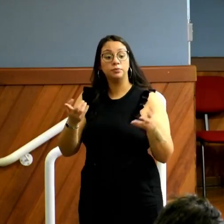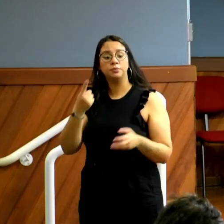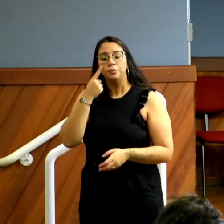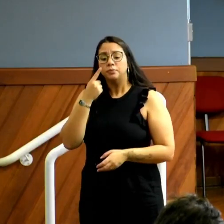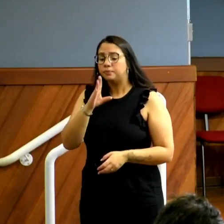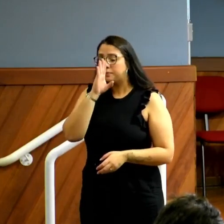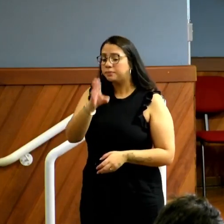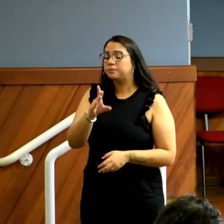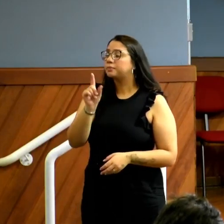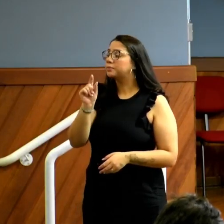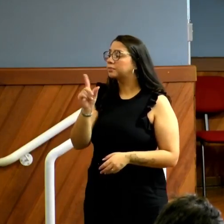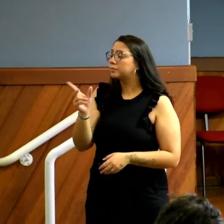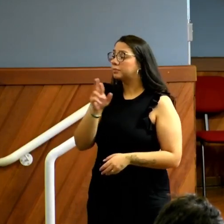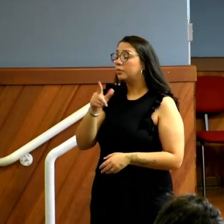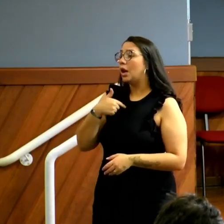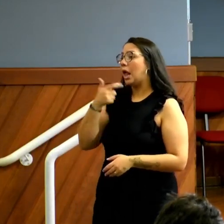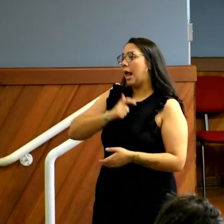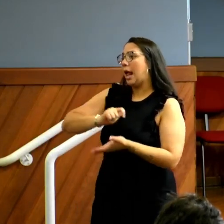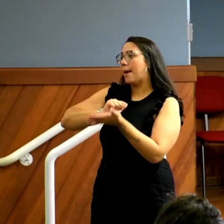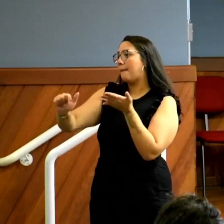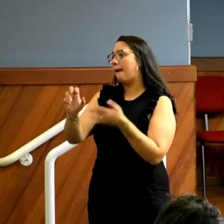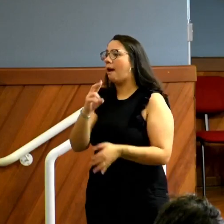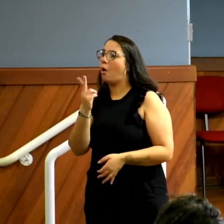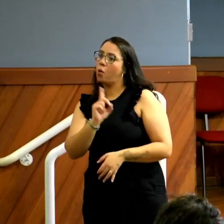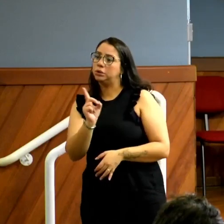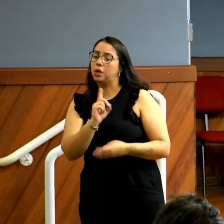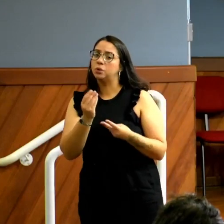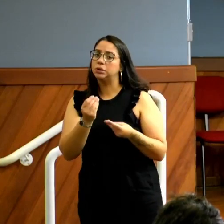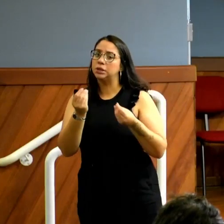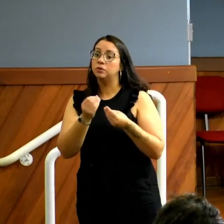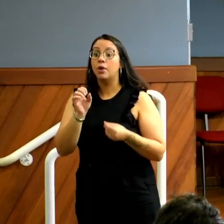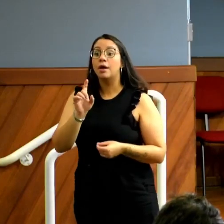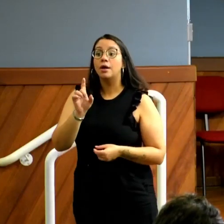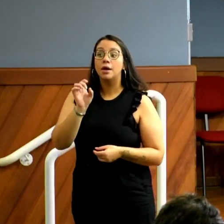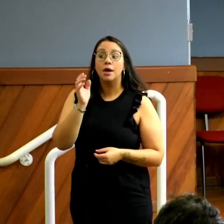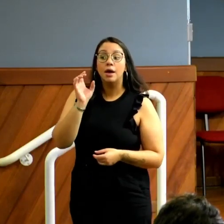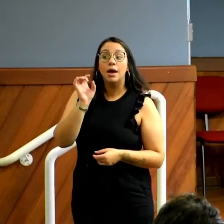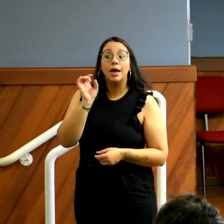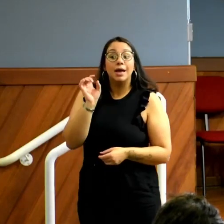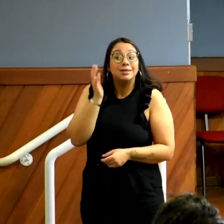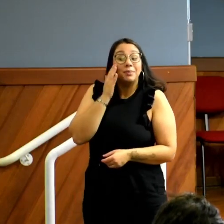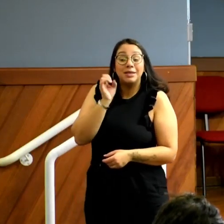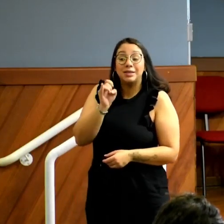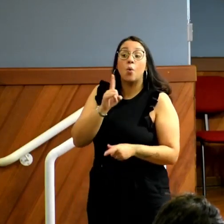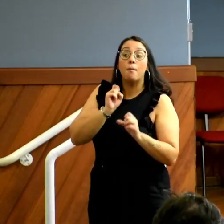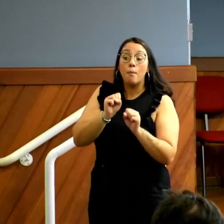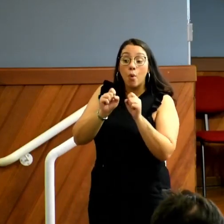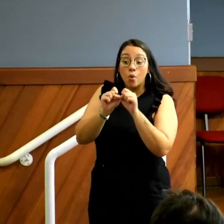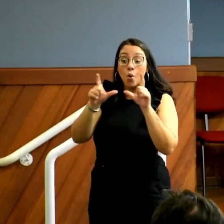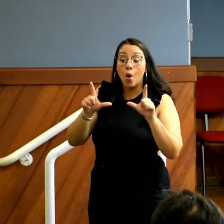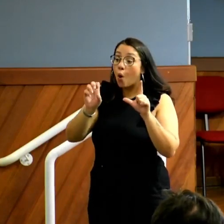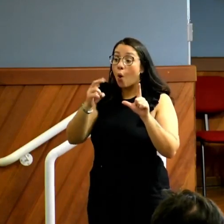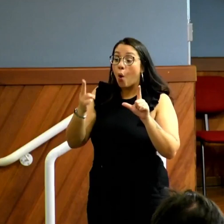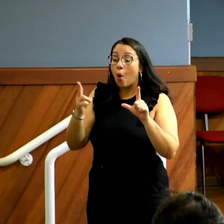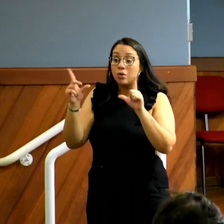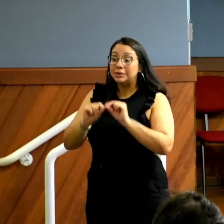questão preliminar não é eu apagar ou não esse dado sensível, é saber se eu posso dar acesso ou não, seja o documento